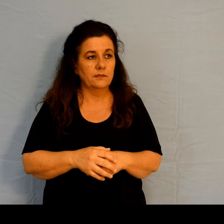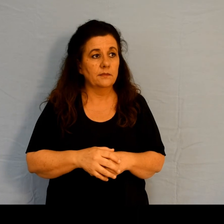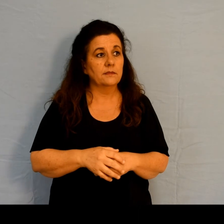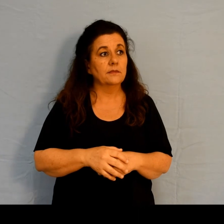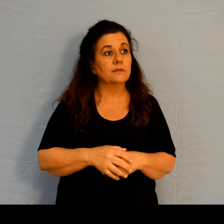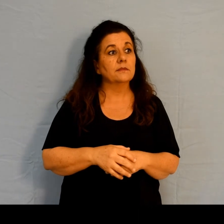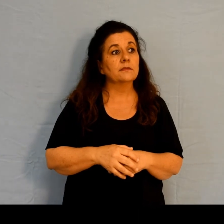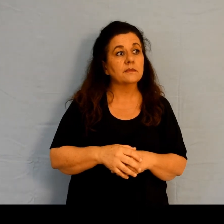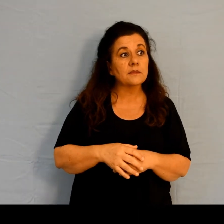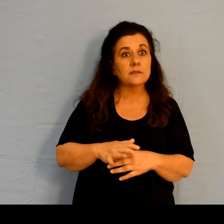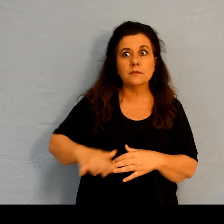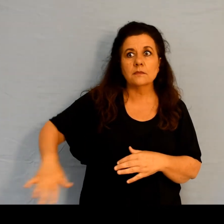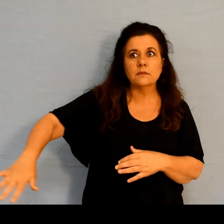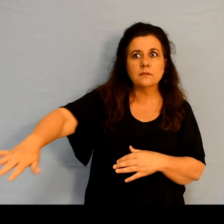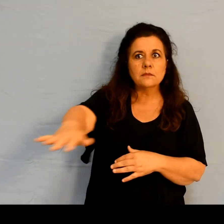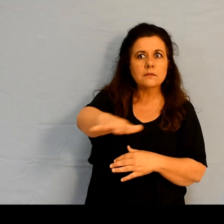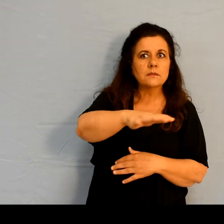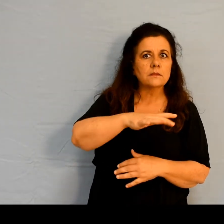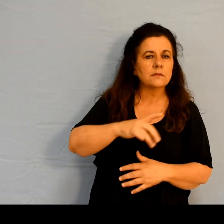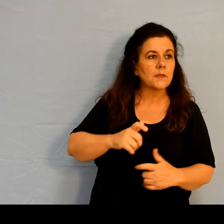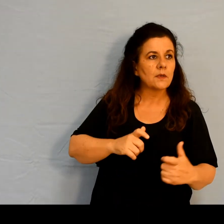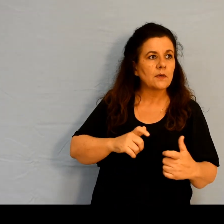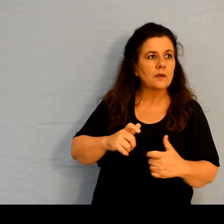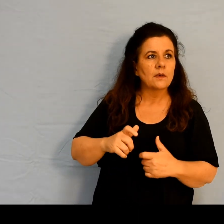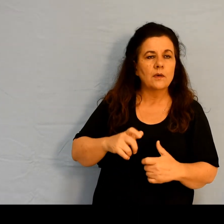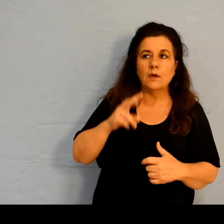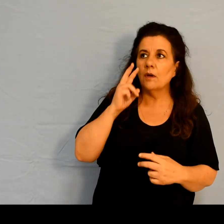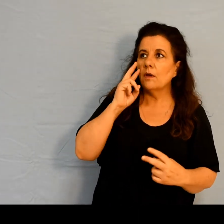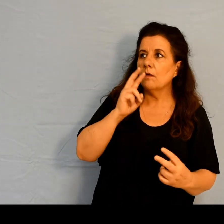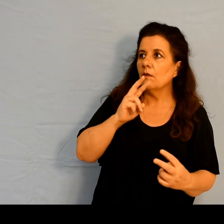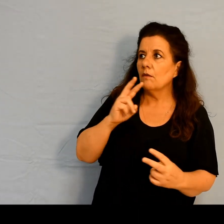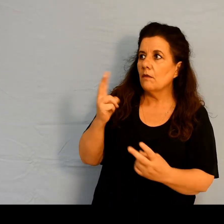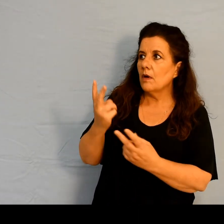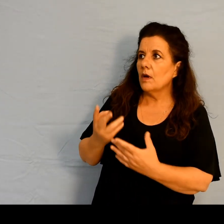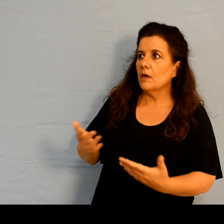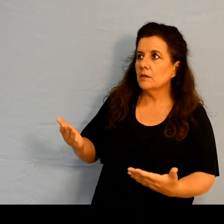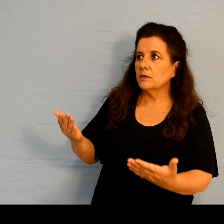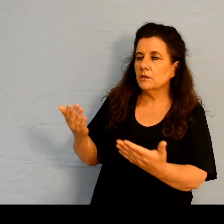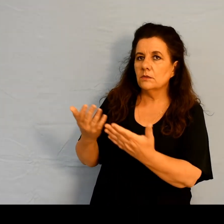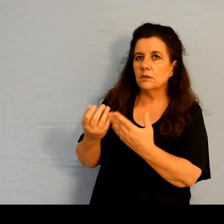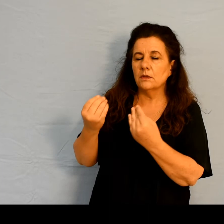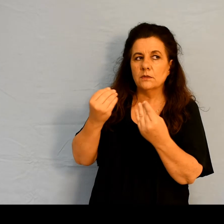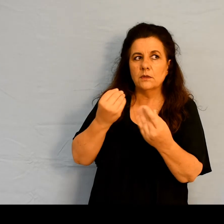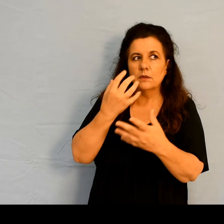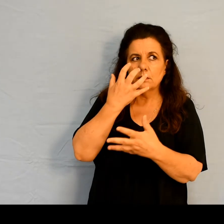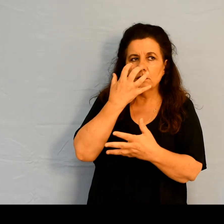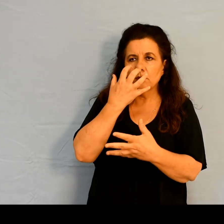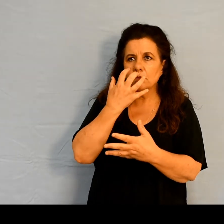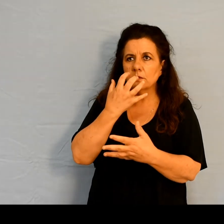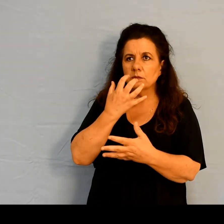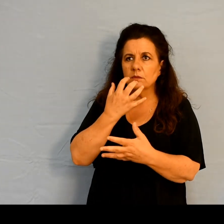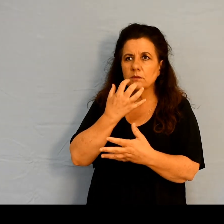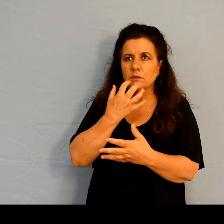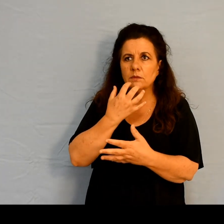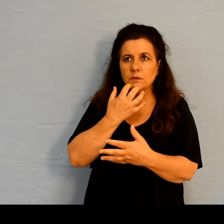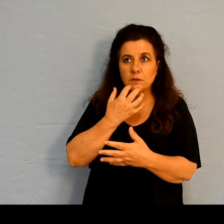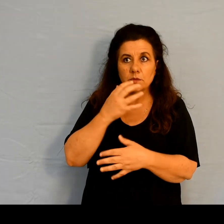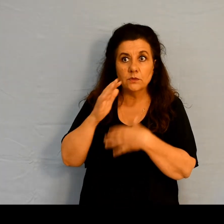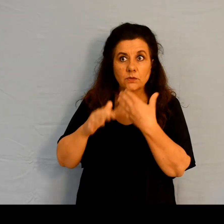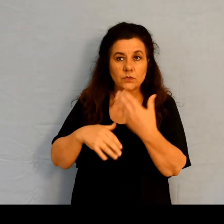Ses compagnons, voyant cela, furent profondément attristés et allèrent raconter à leur maître tout